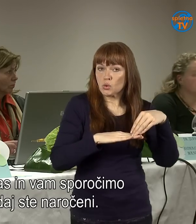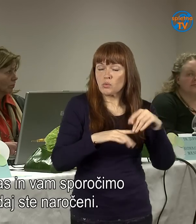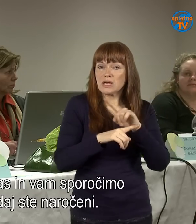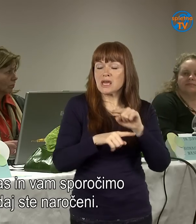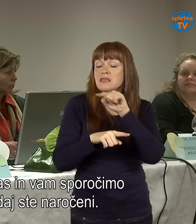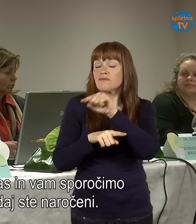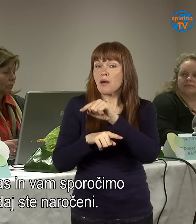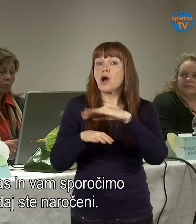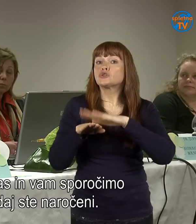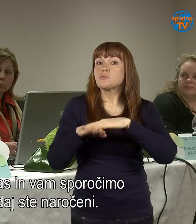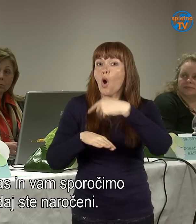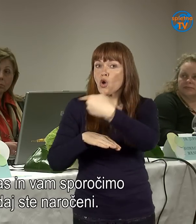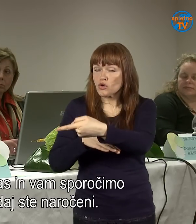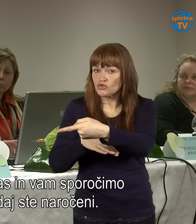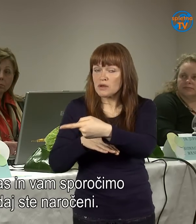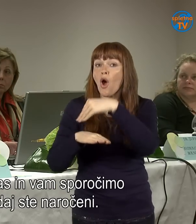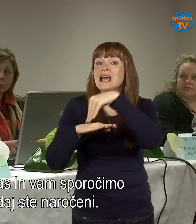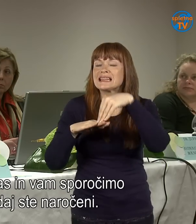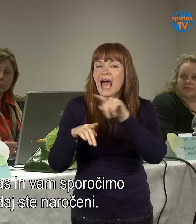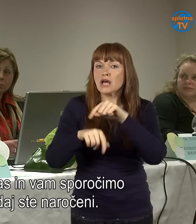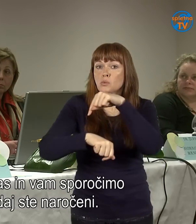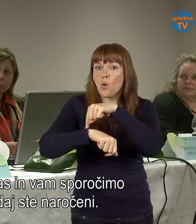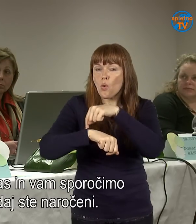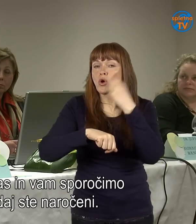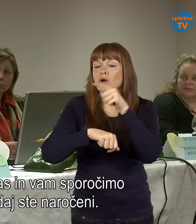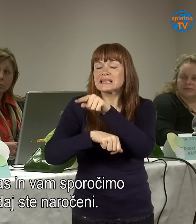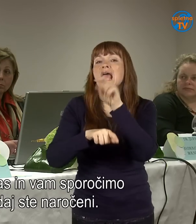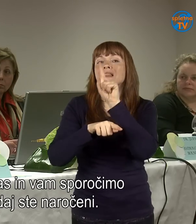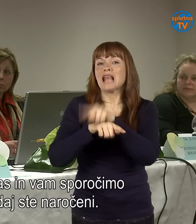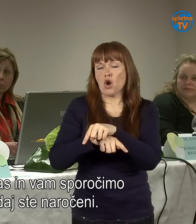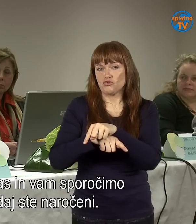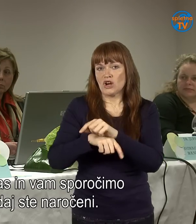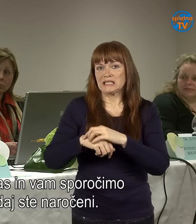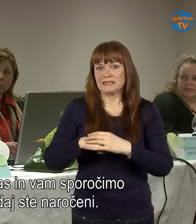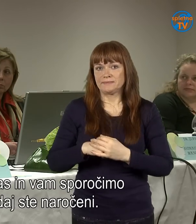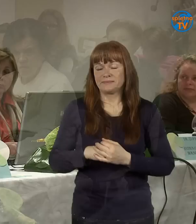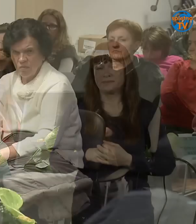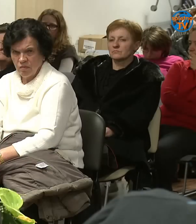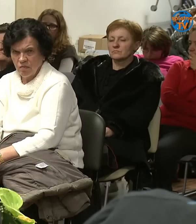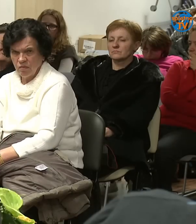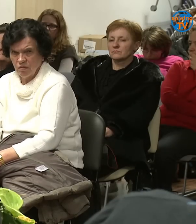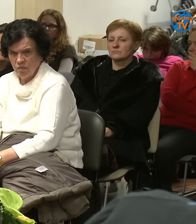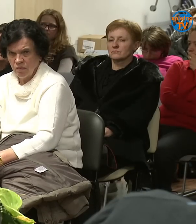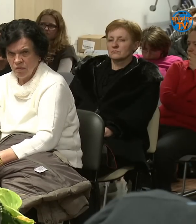datum in vam sporočimo datum in uro, kdaj ste naročeni.